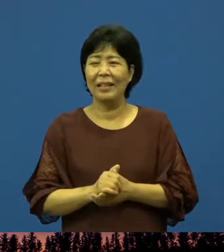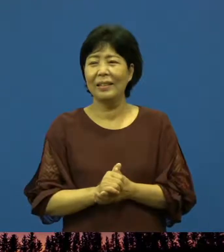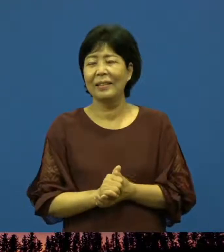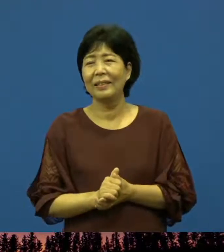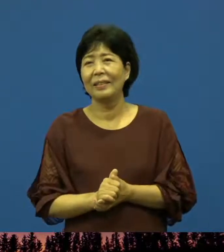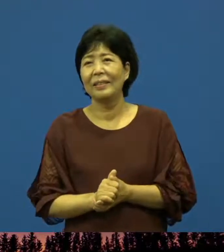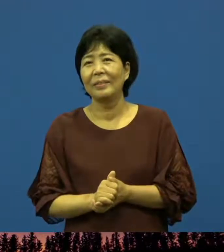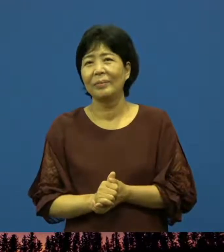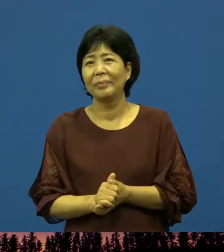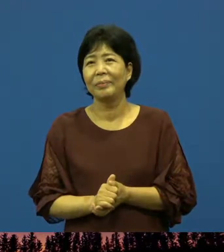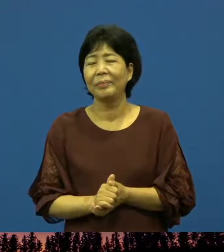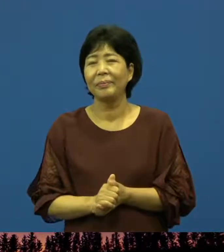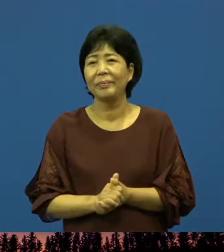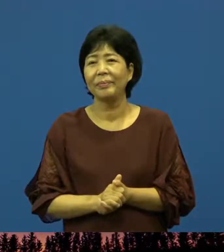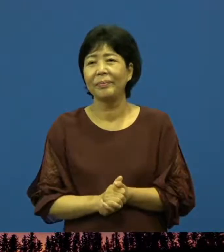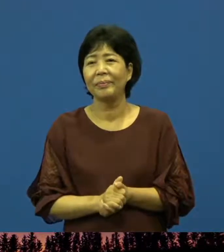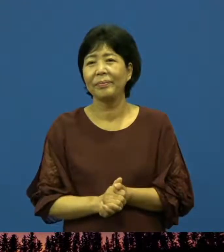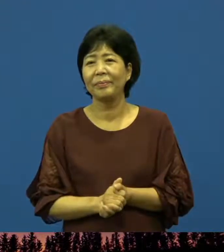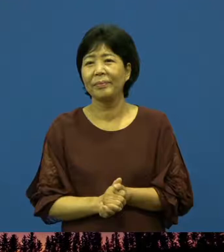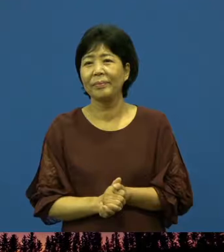잘 유지할 수 있게 되기를 바라겠습니다.